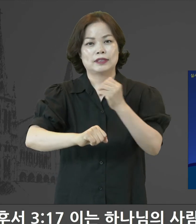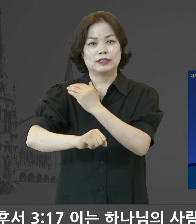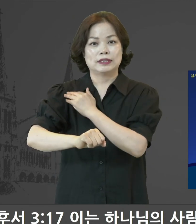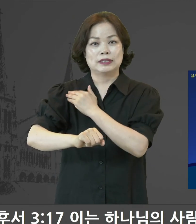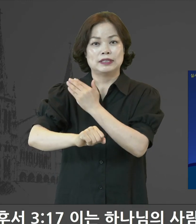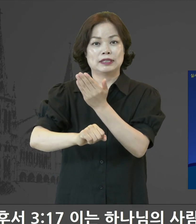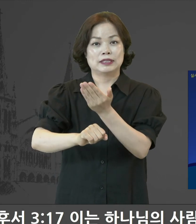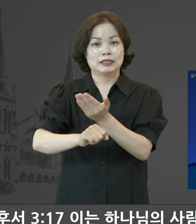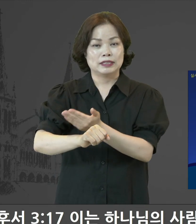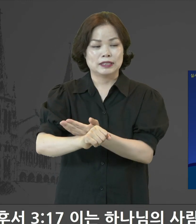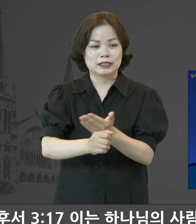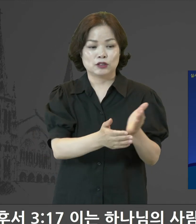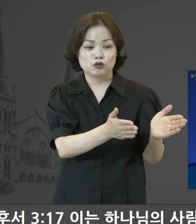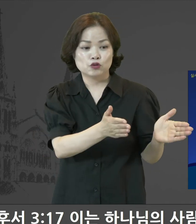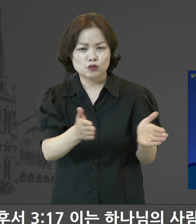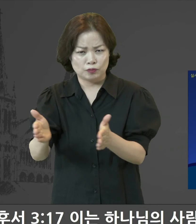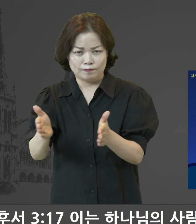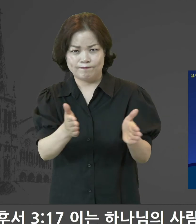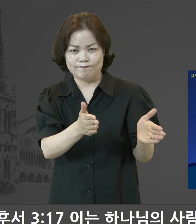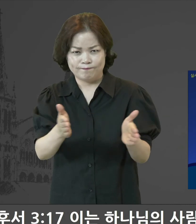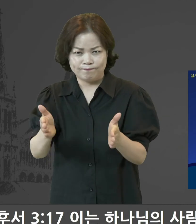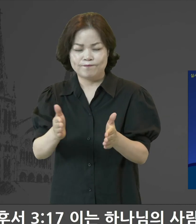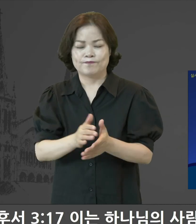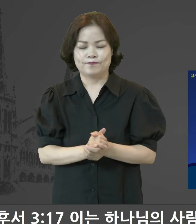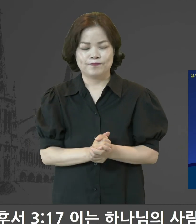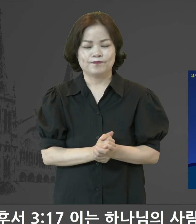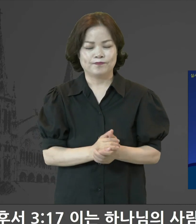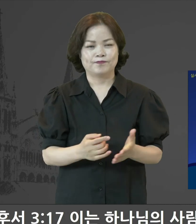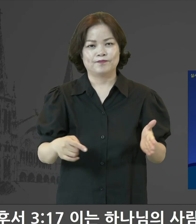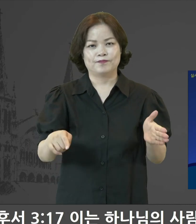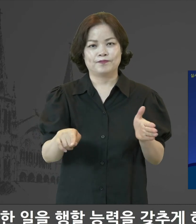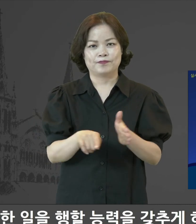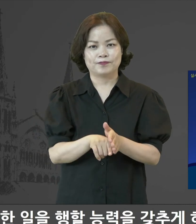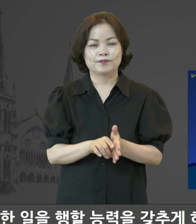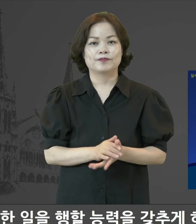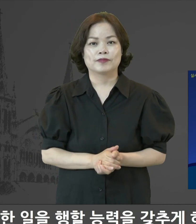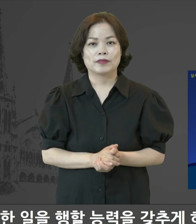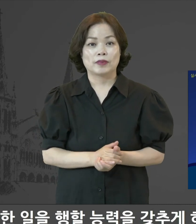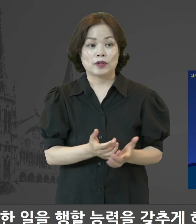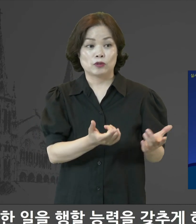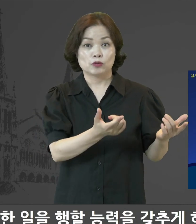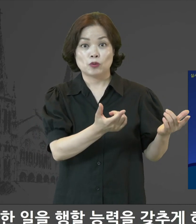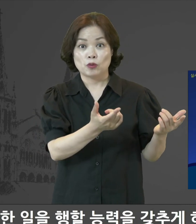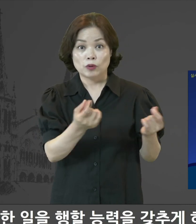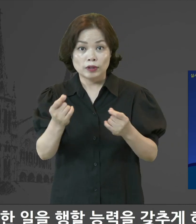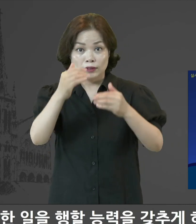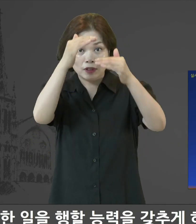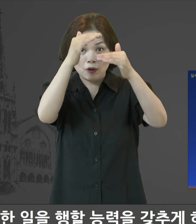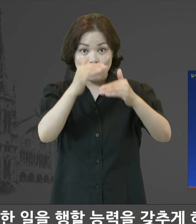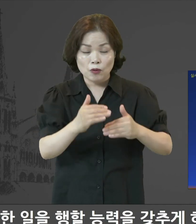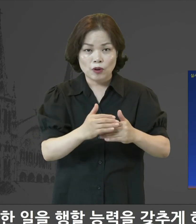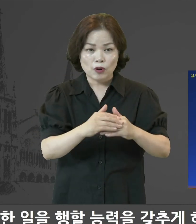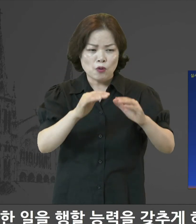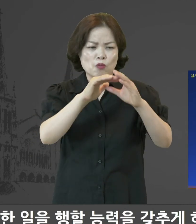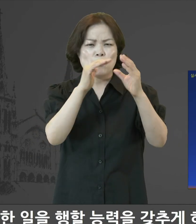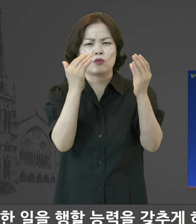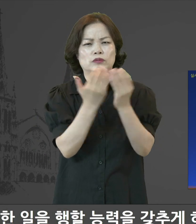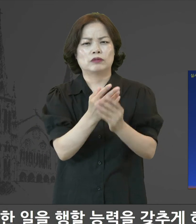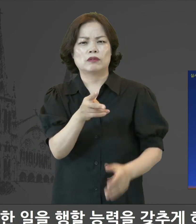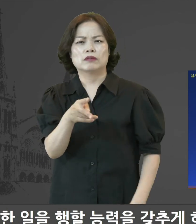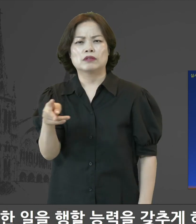능력을 갖추게 준비하게 하려 함이라. 똑같은 패턴이죠. 온전하다는